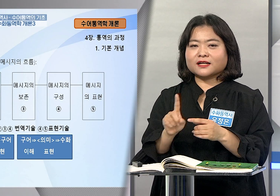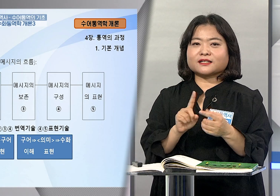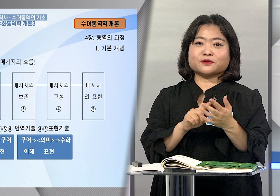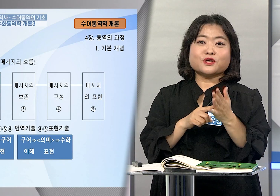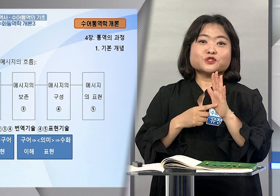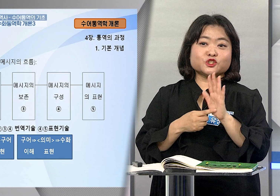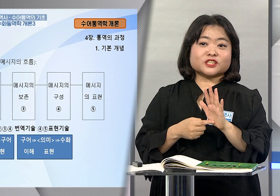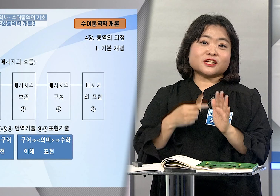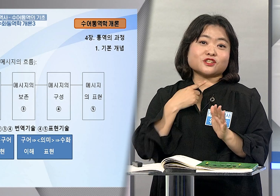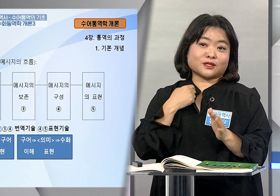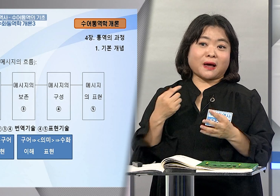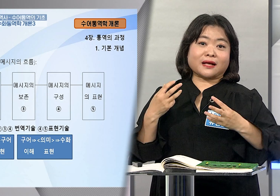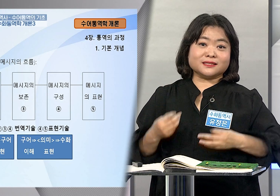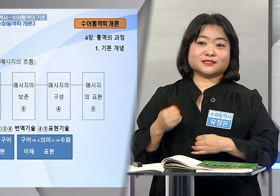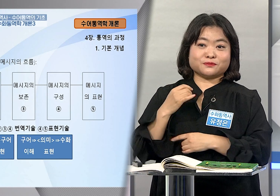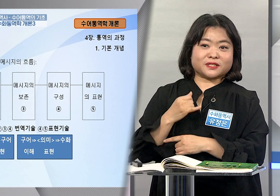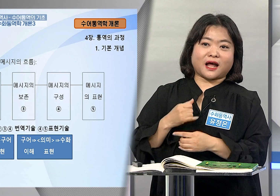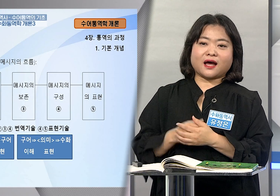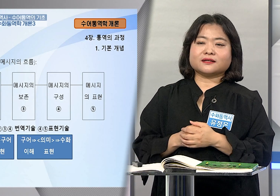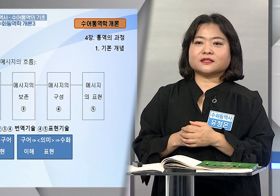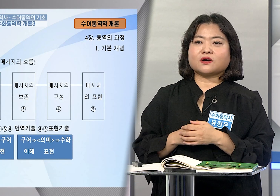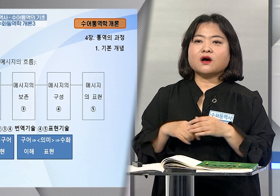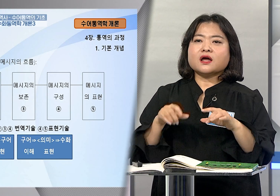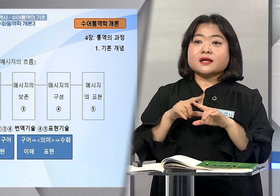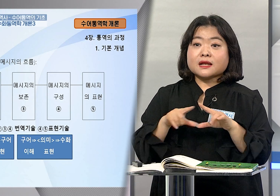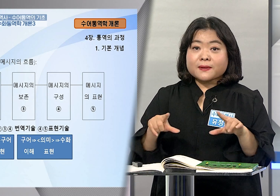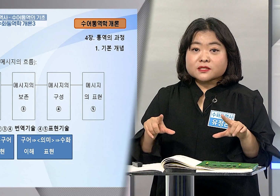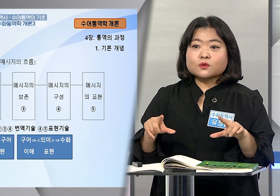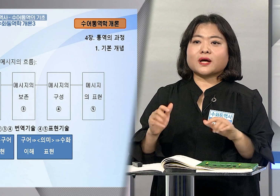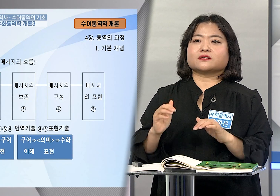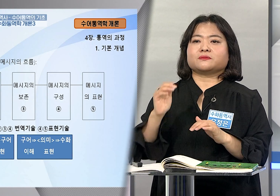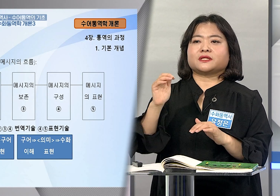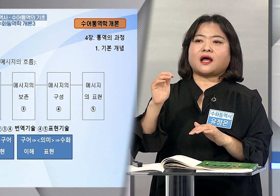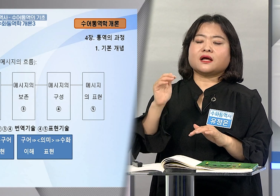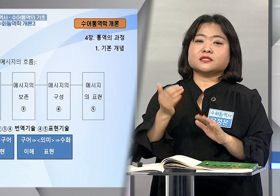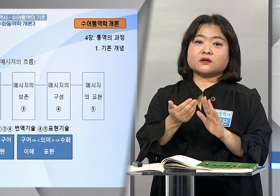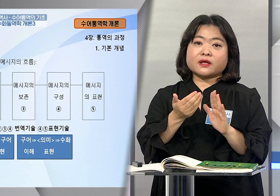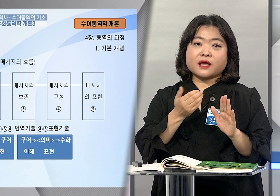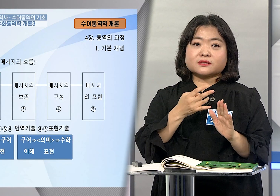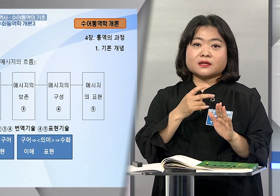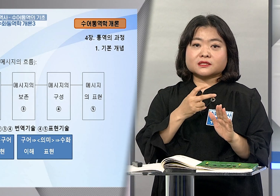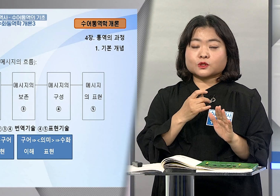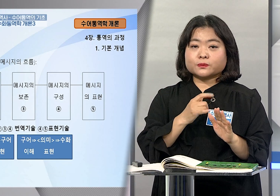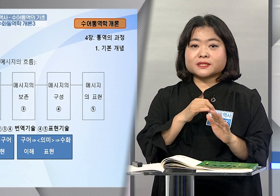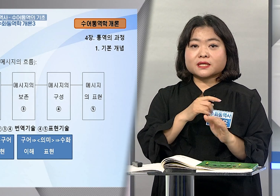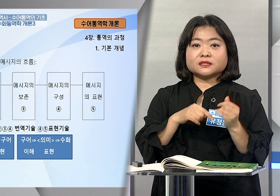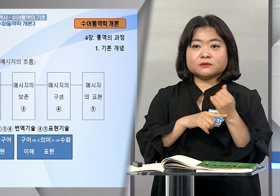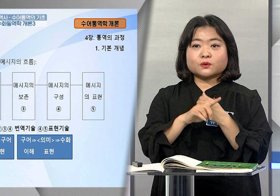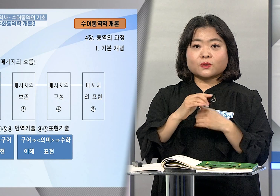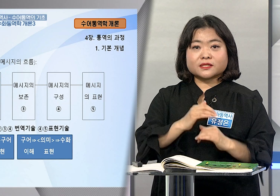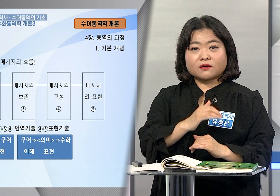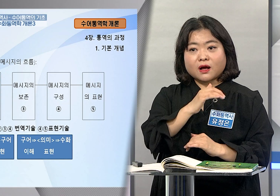이렇게 출제된 적이 많이 있습니다. 그래서 일반적 과정입니다. 이전에 셀레스코비치의 의미로운